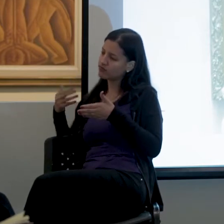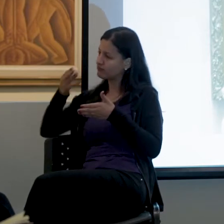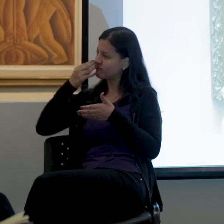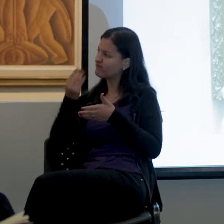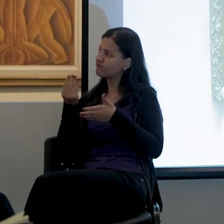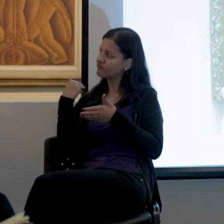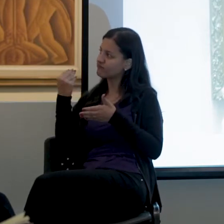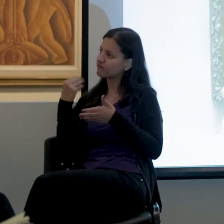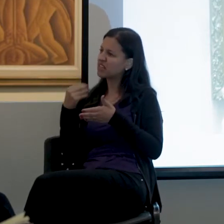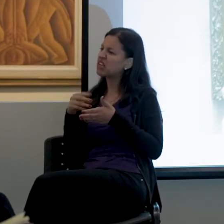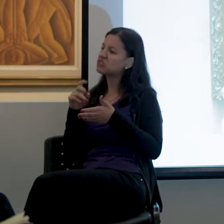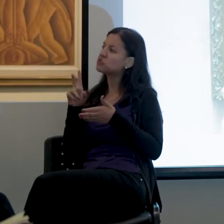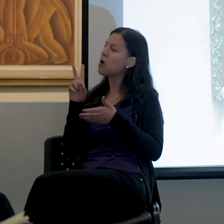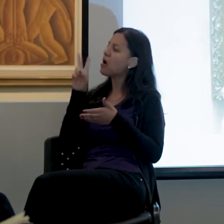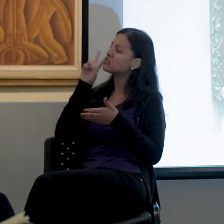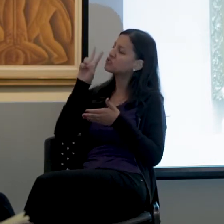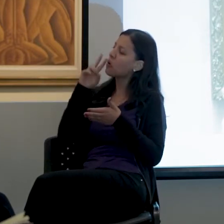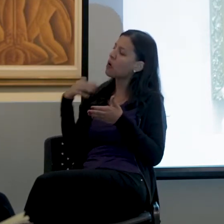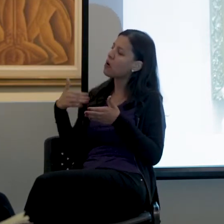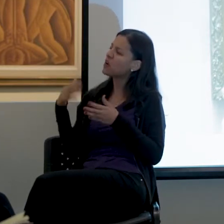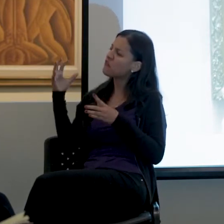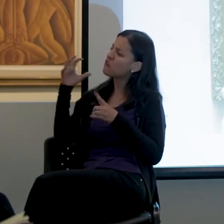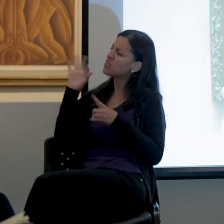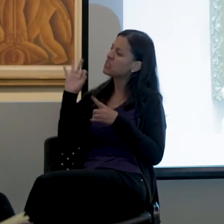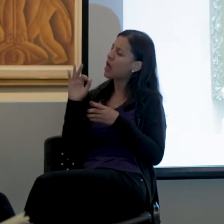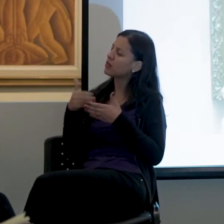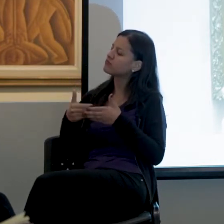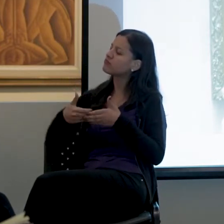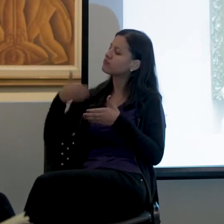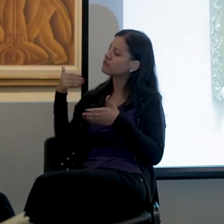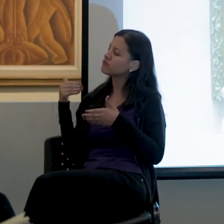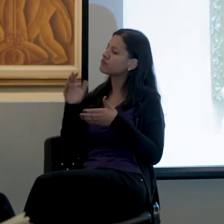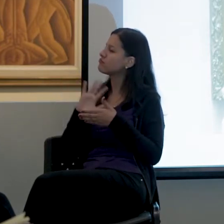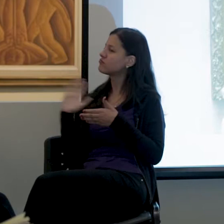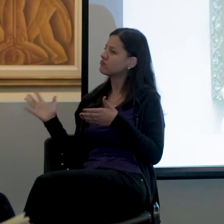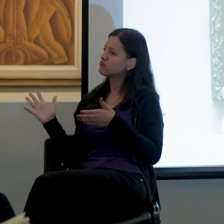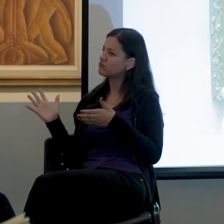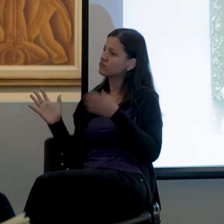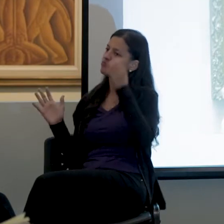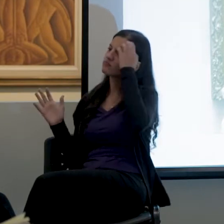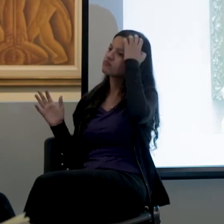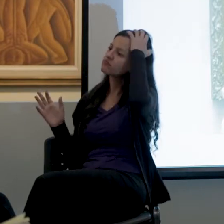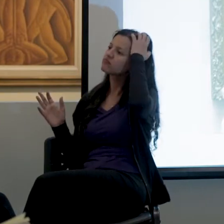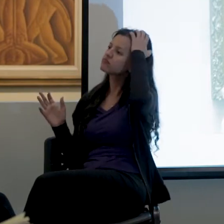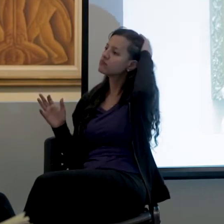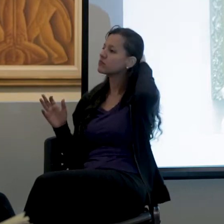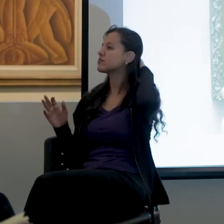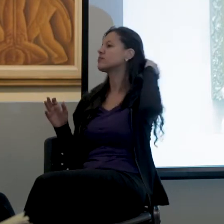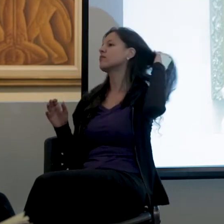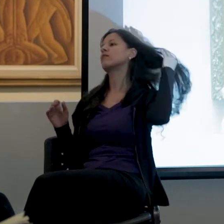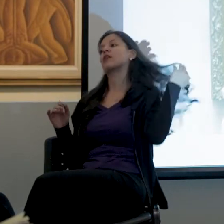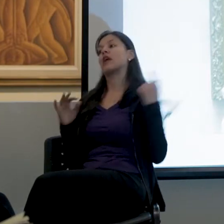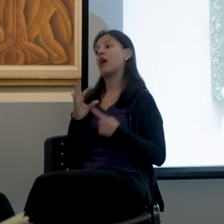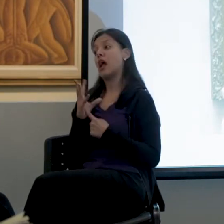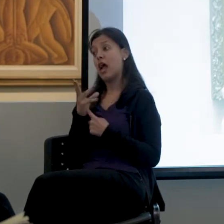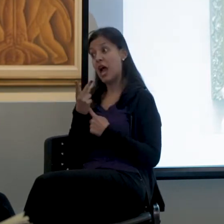visto apenas como história, né? Não como dogma. Uma arte aberta ao